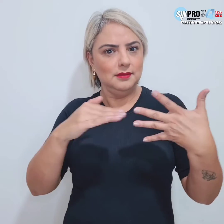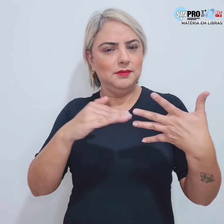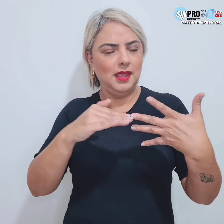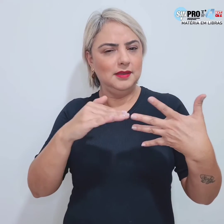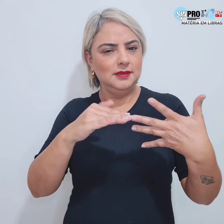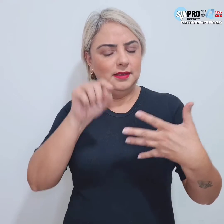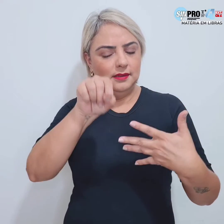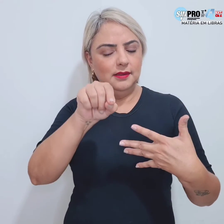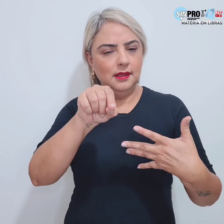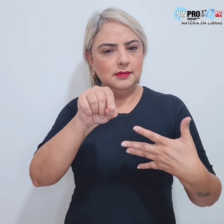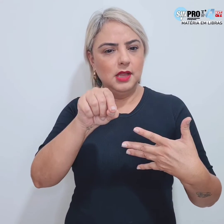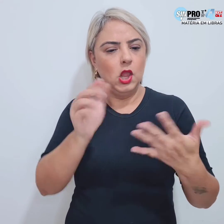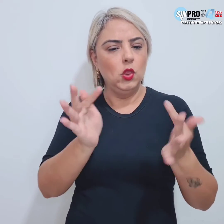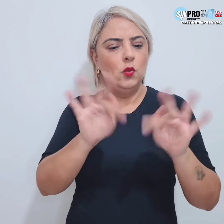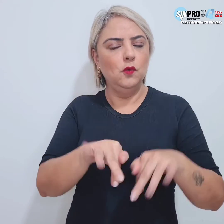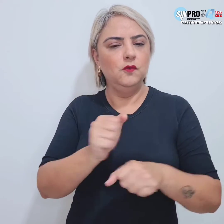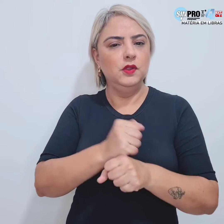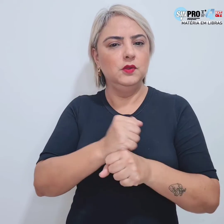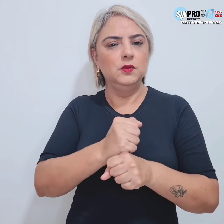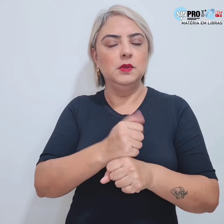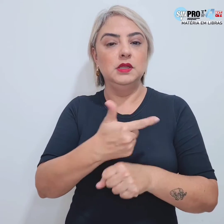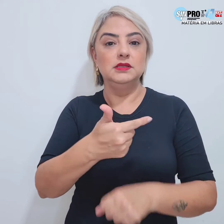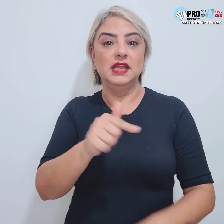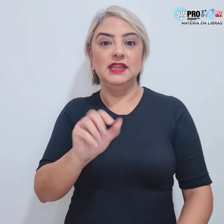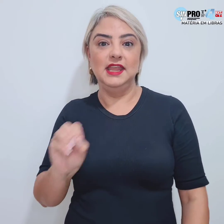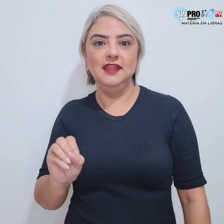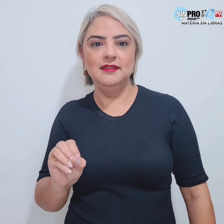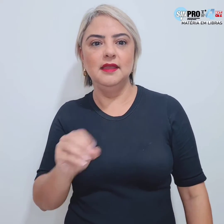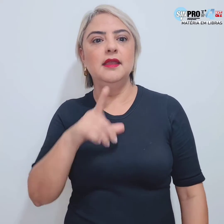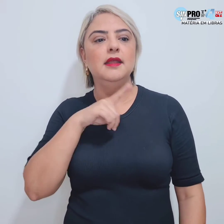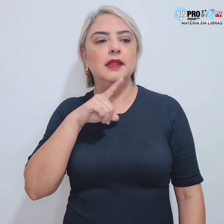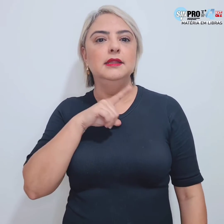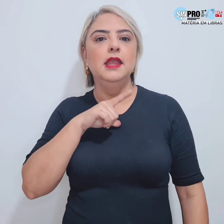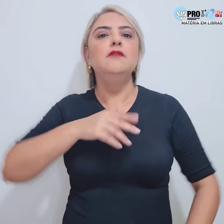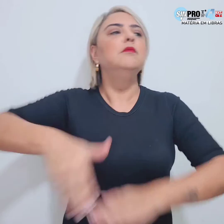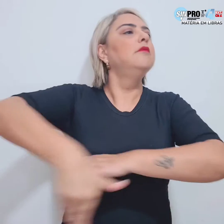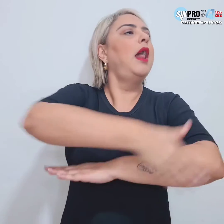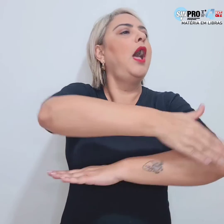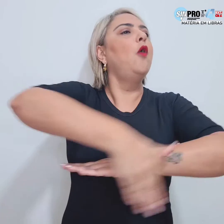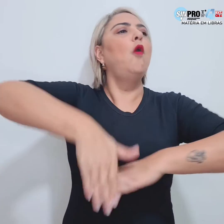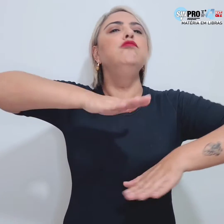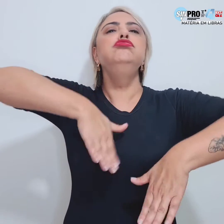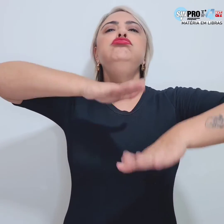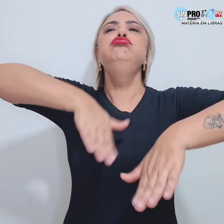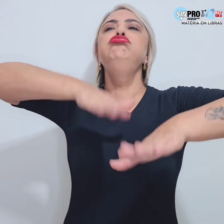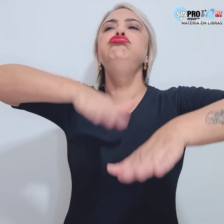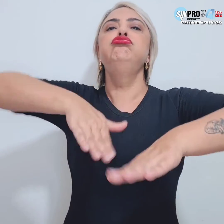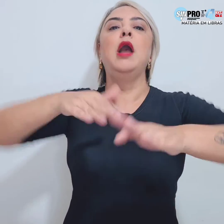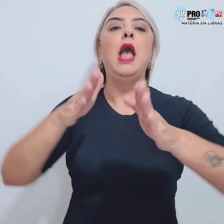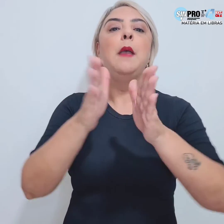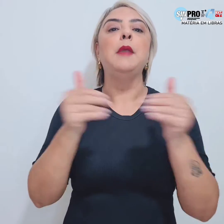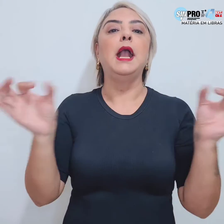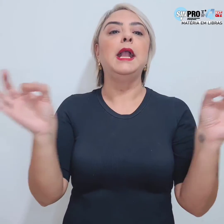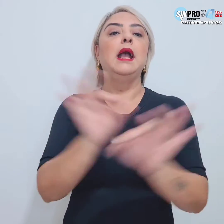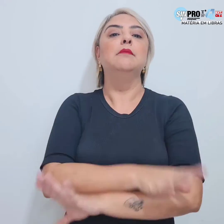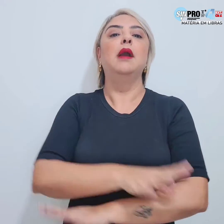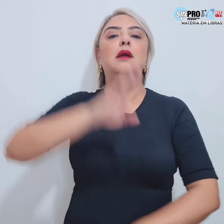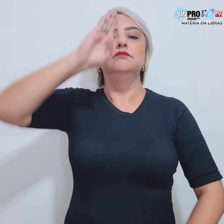esta, no fim dos anos 70, teve que ir às ruas pedir o fim da ditadura